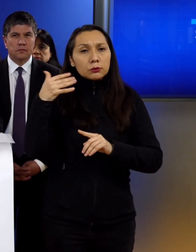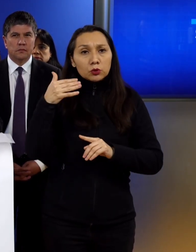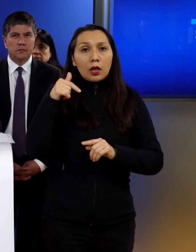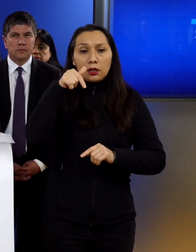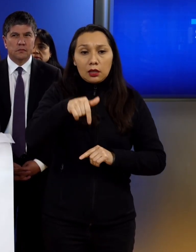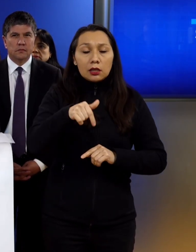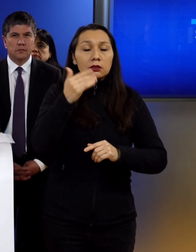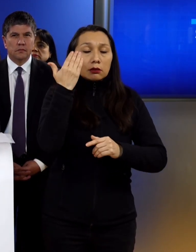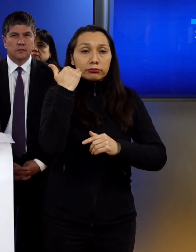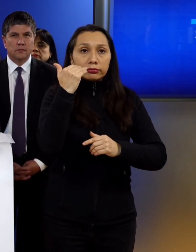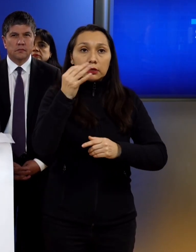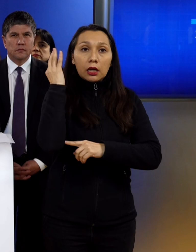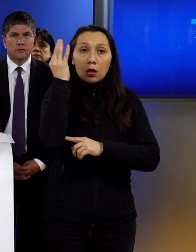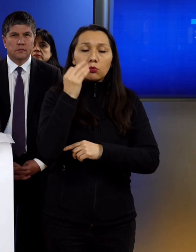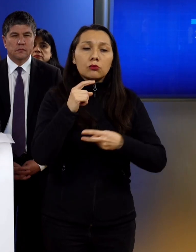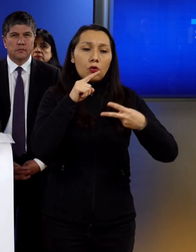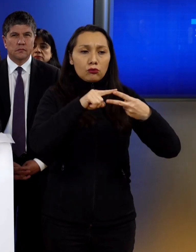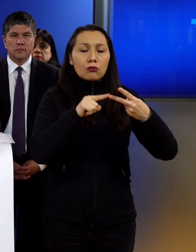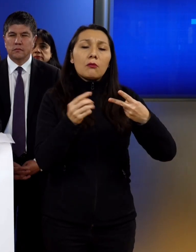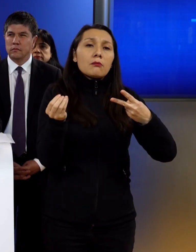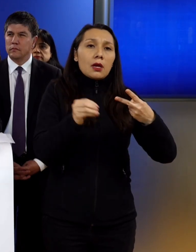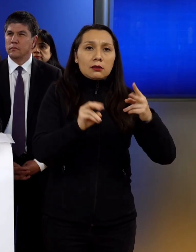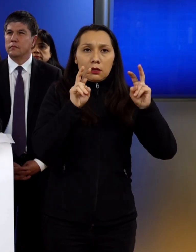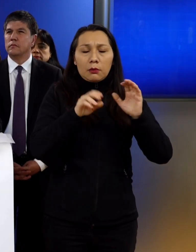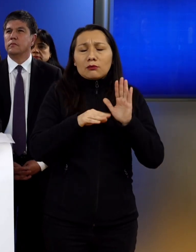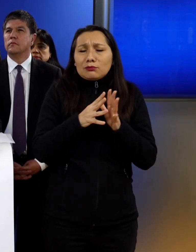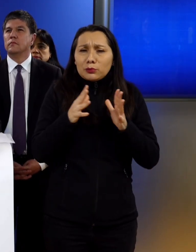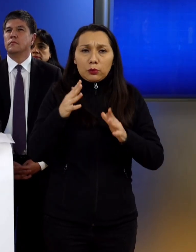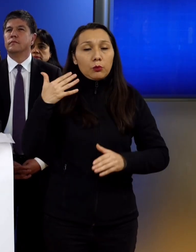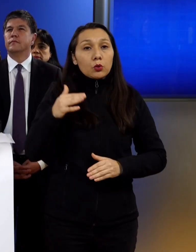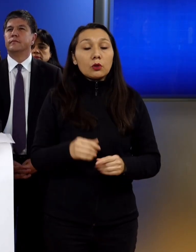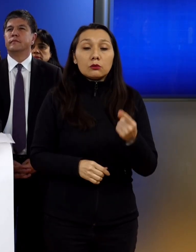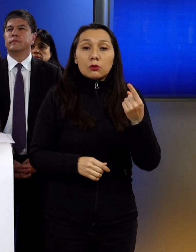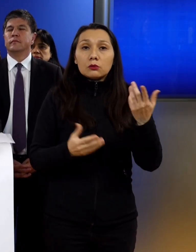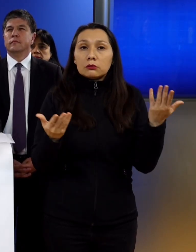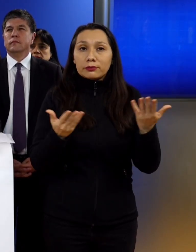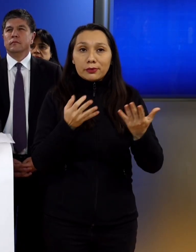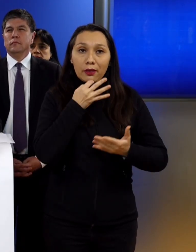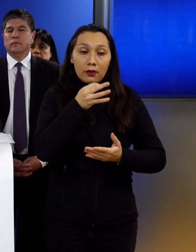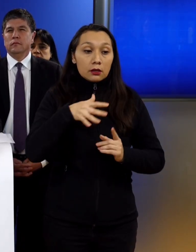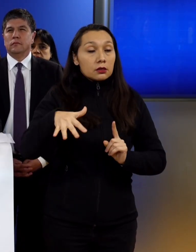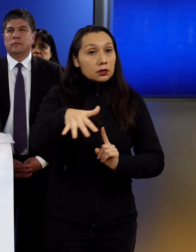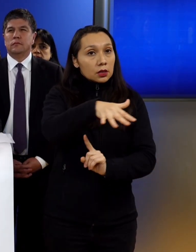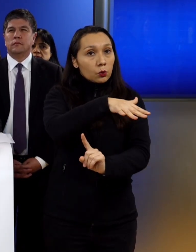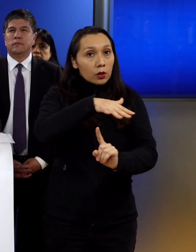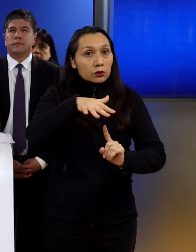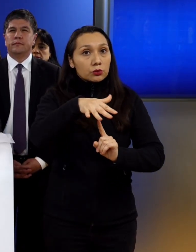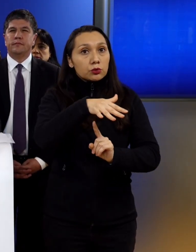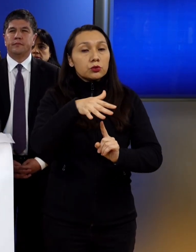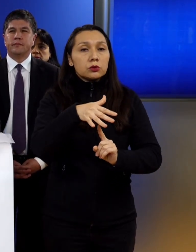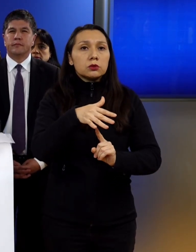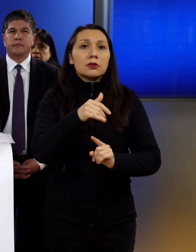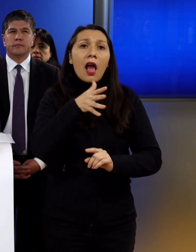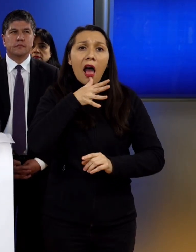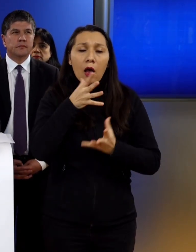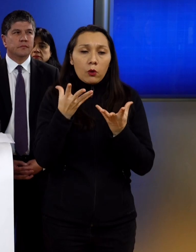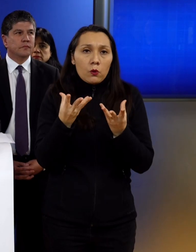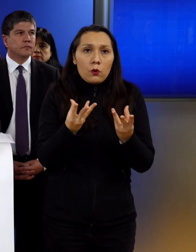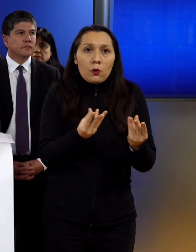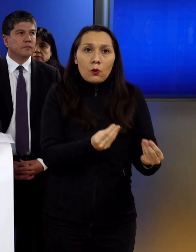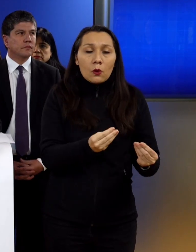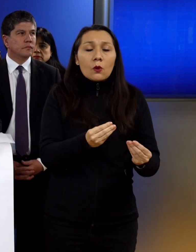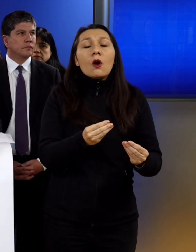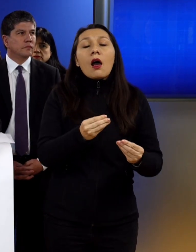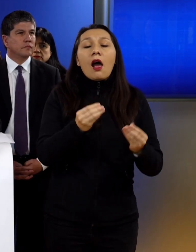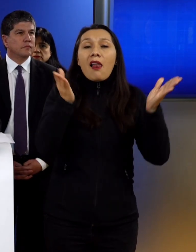citación, se trataron dos temas más muy relevantes. Uno de ellos se refiere a la situación de escasez hídrica en el